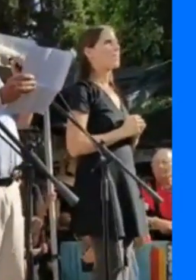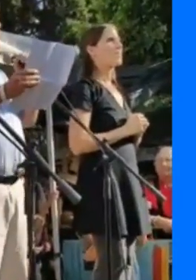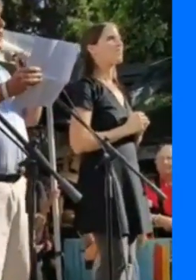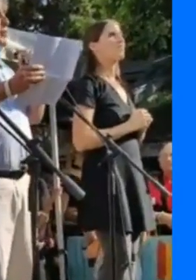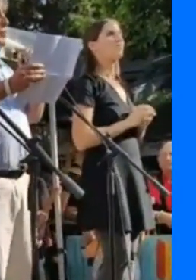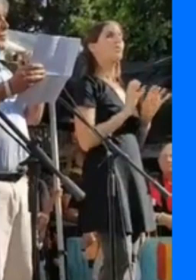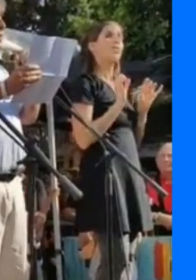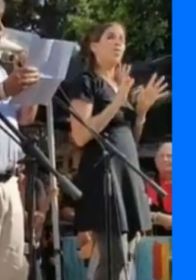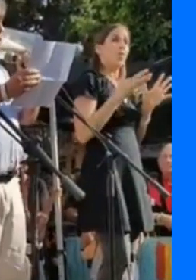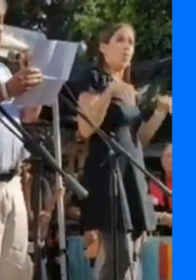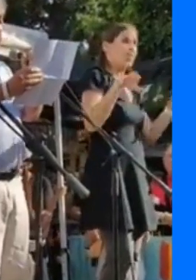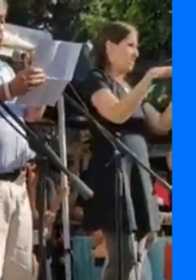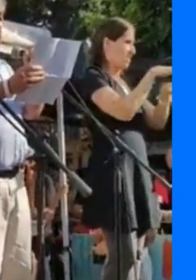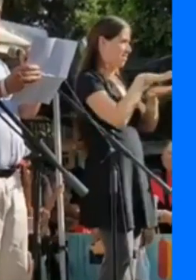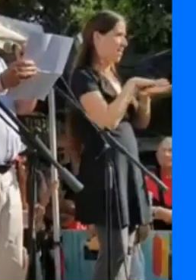מלבדכם,